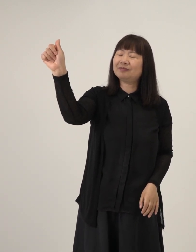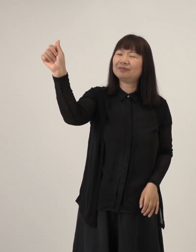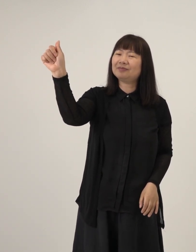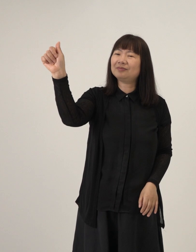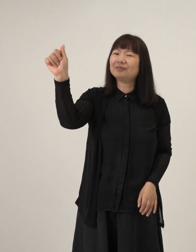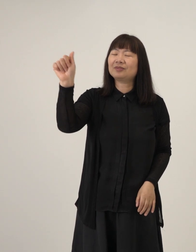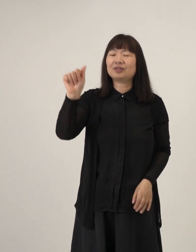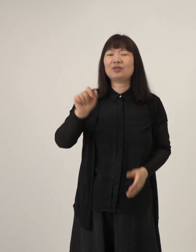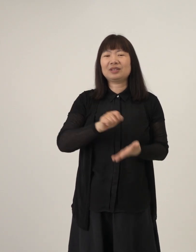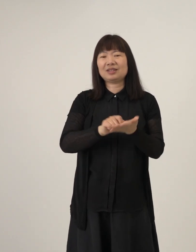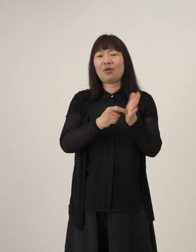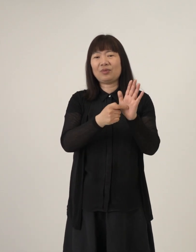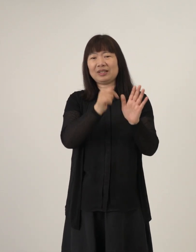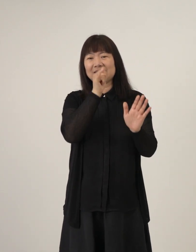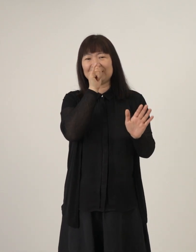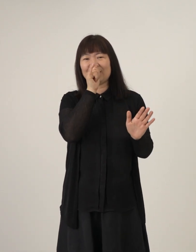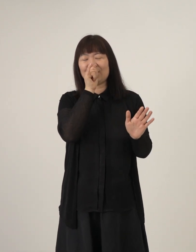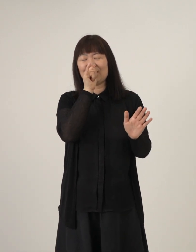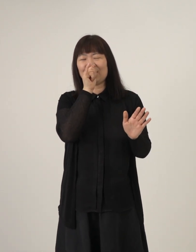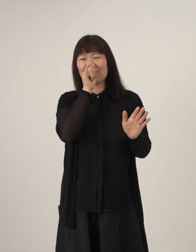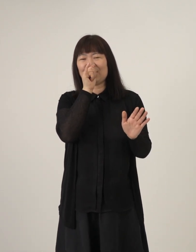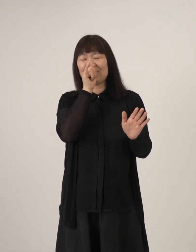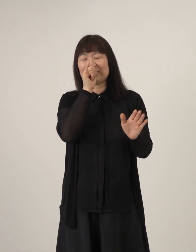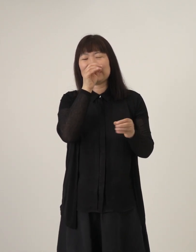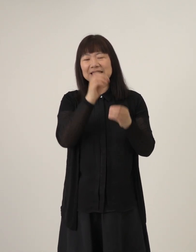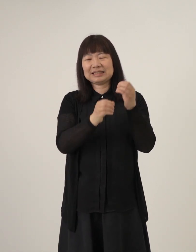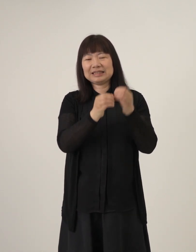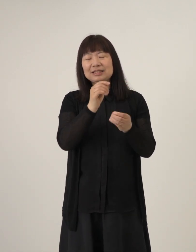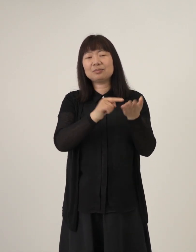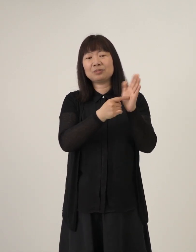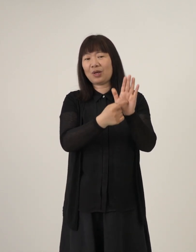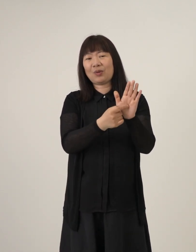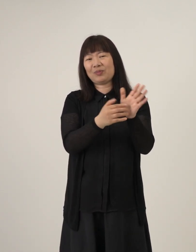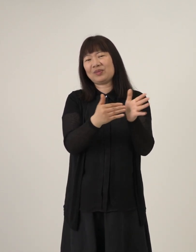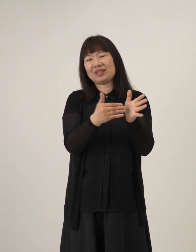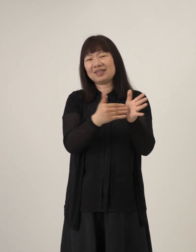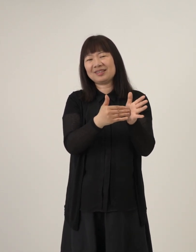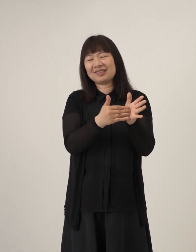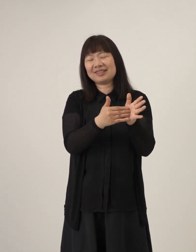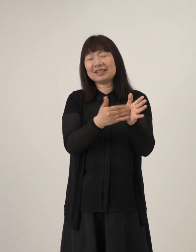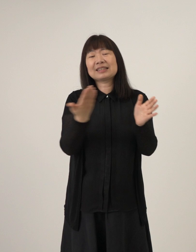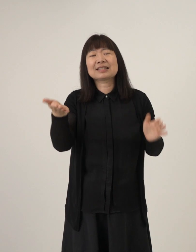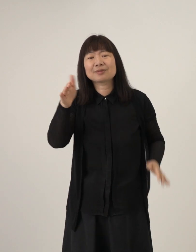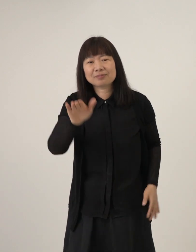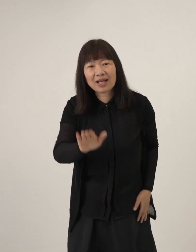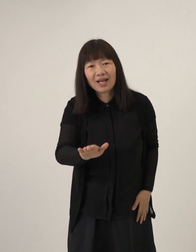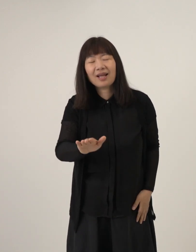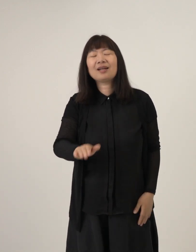물론 그것은 하나의 그 시적인 표현이지요.